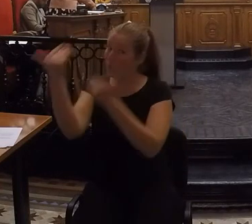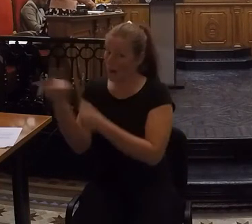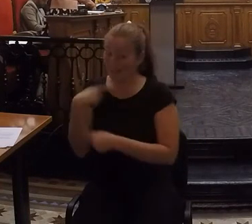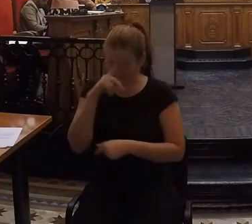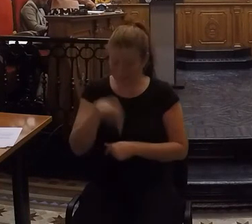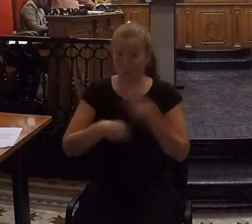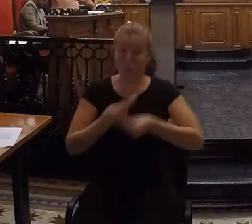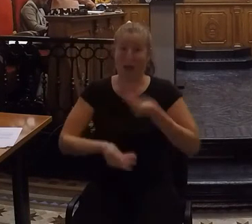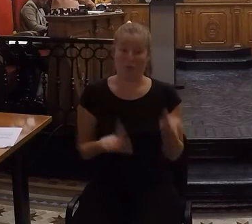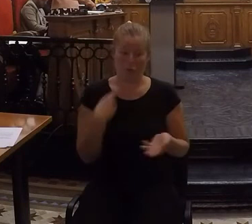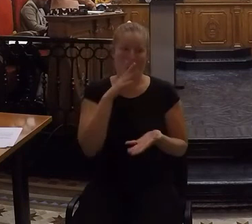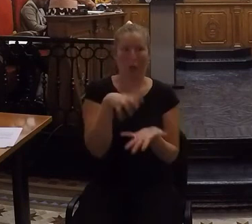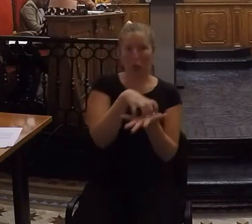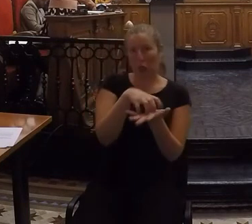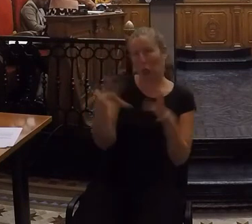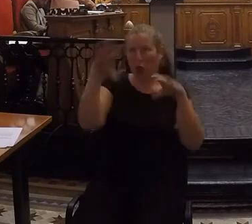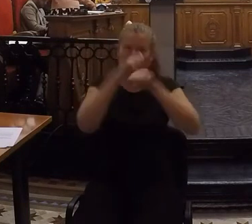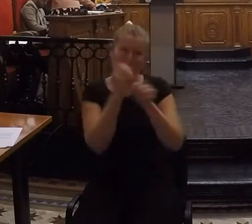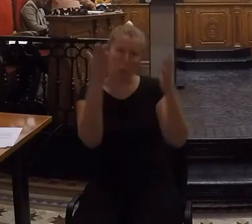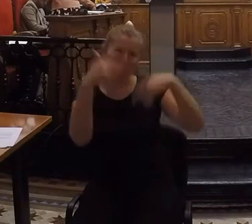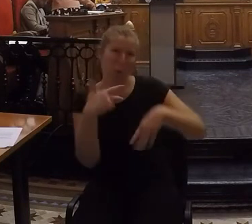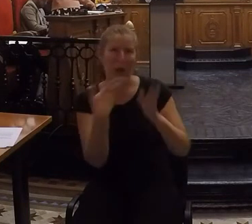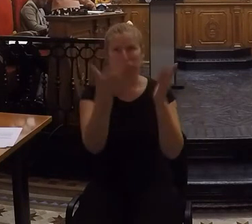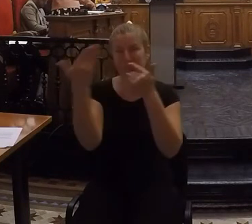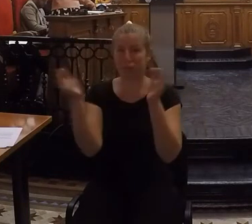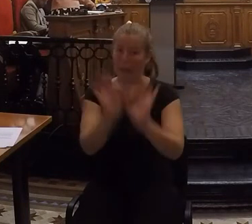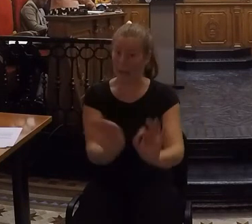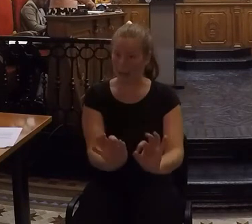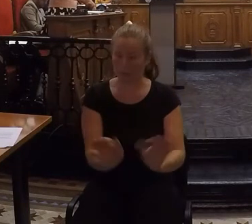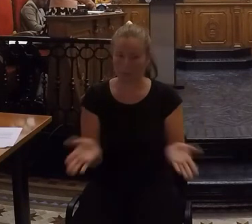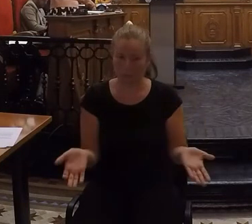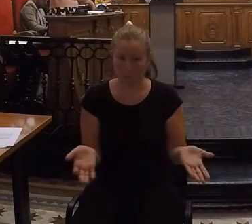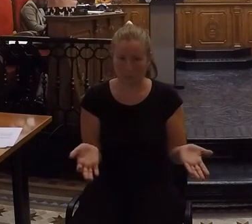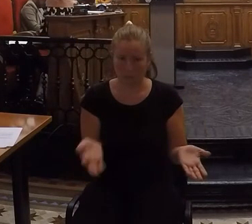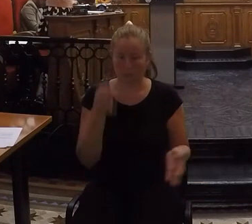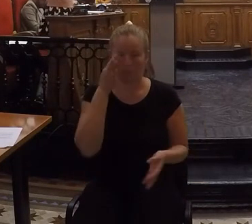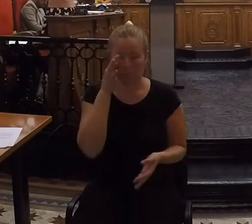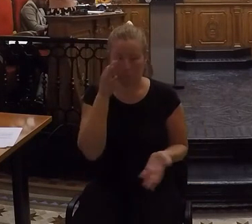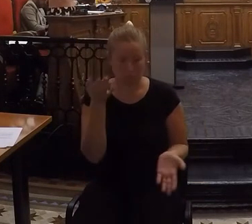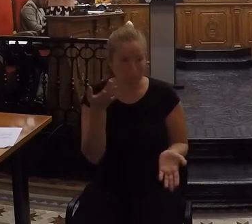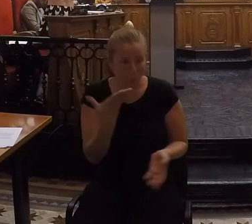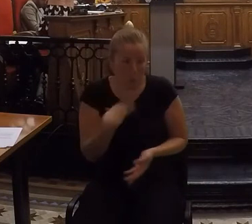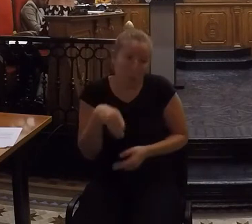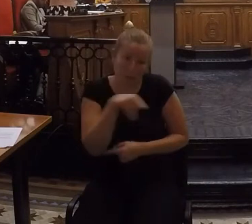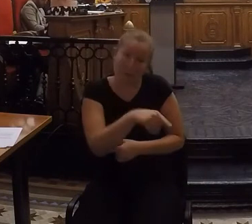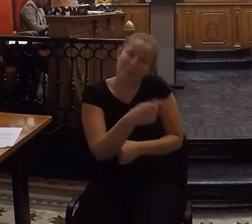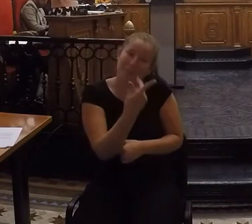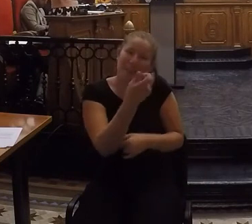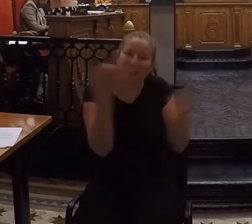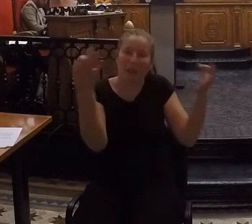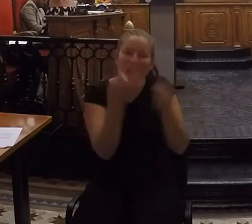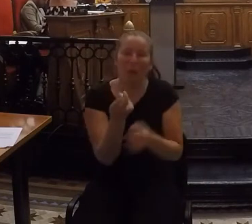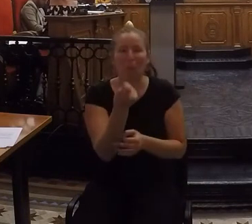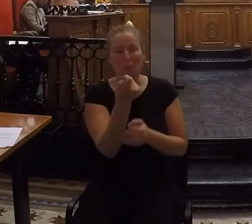qué lo pone usted en duda? ¿Por qué no lo pone literalmente? A lo mejor es que usted le necesita la